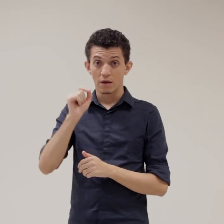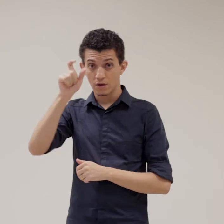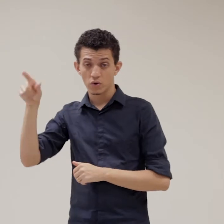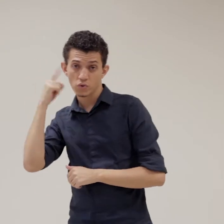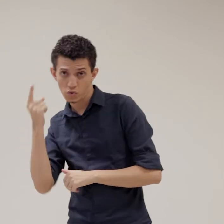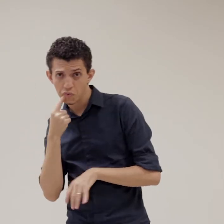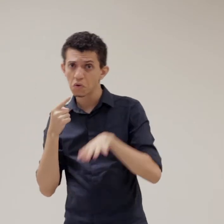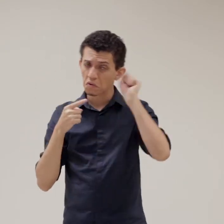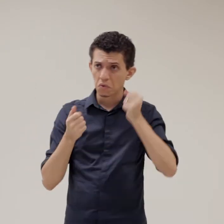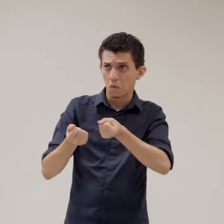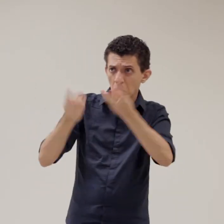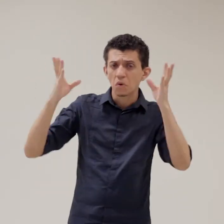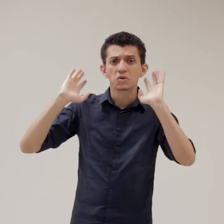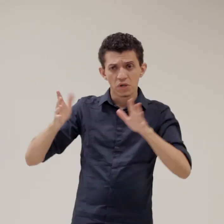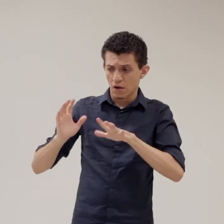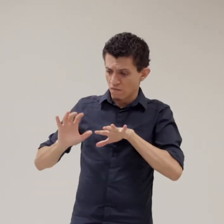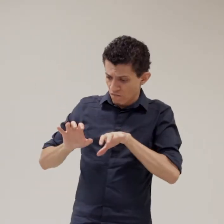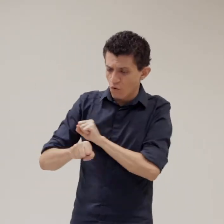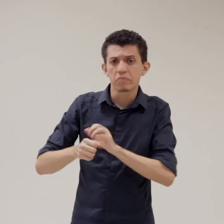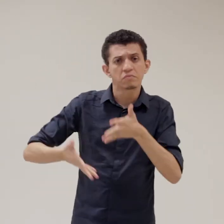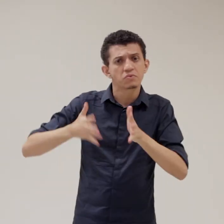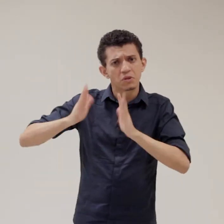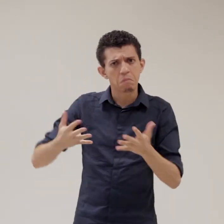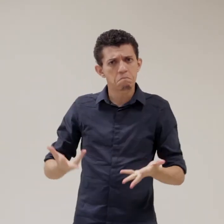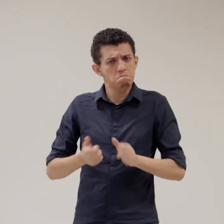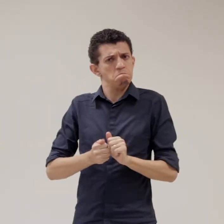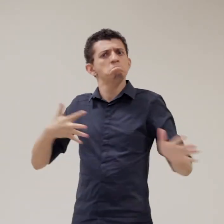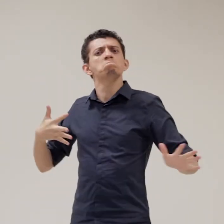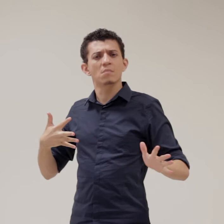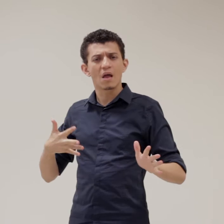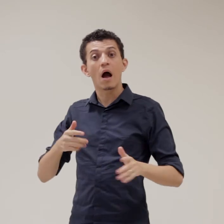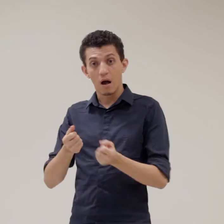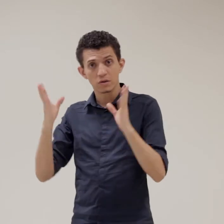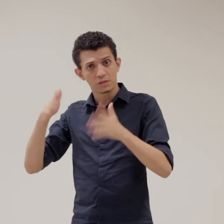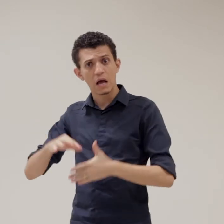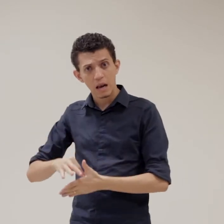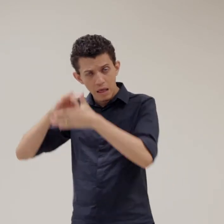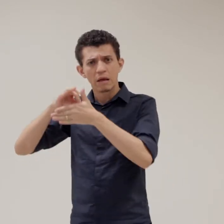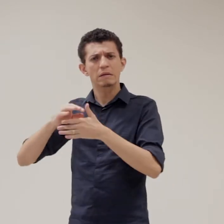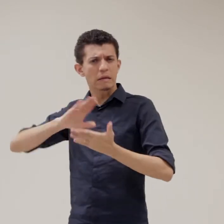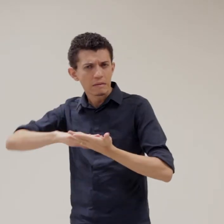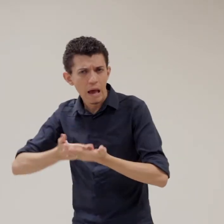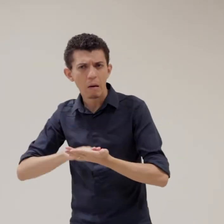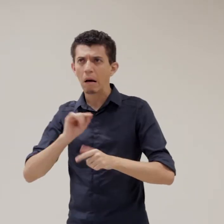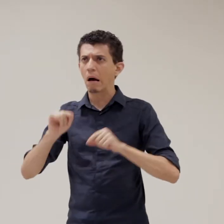seu trabalho. As sementes lançadas por Patterson e sua equipe frutificam até hoje. O pastor